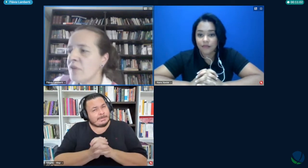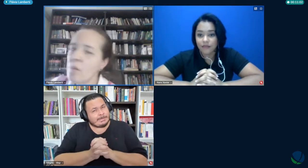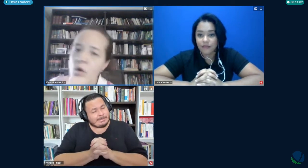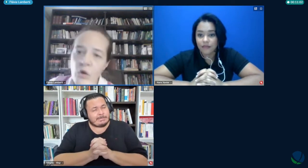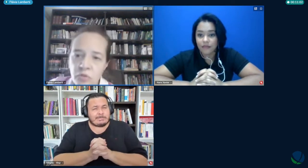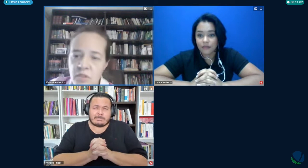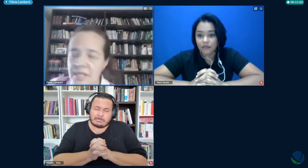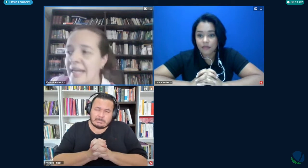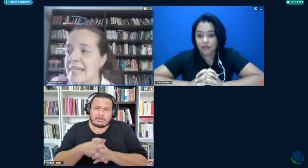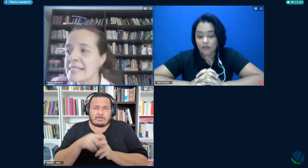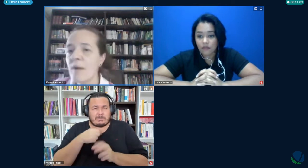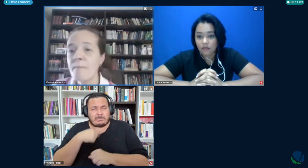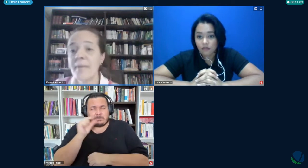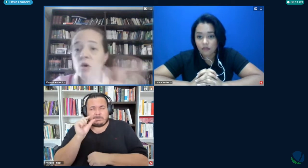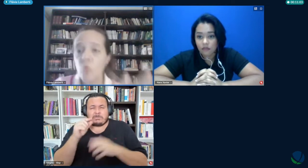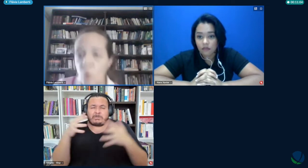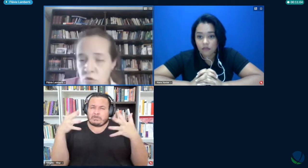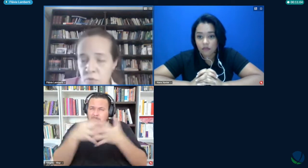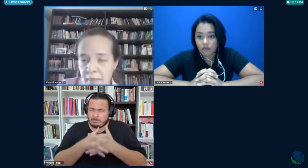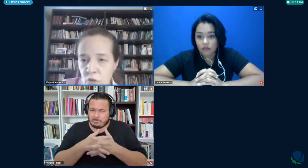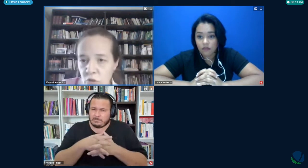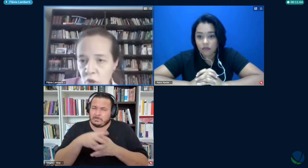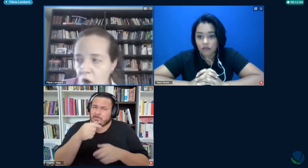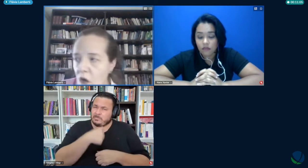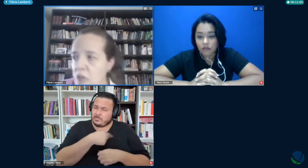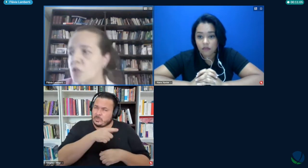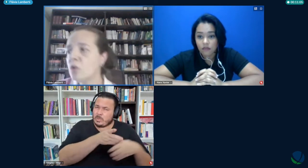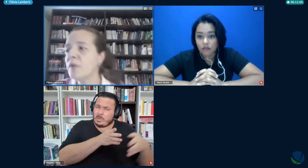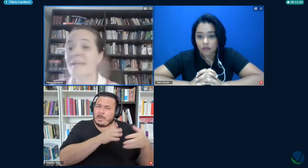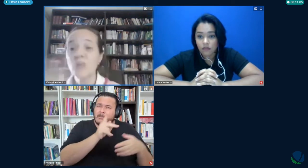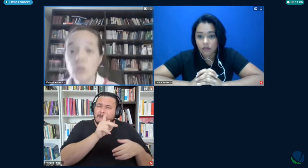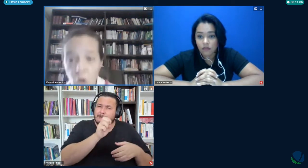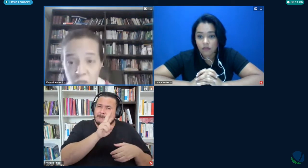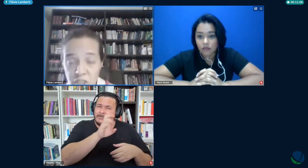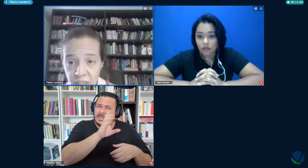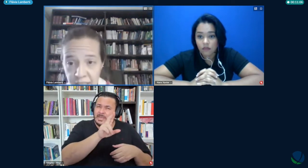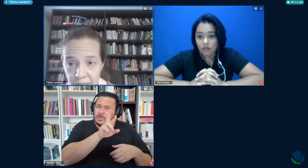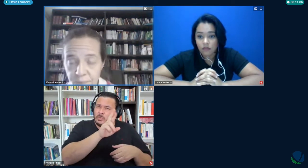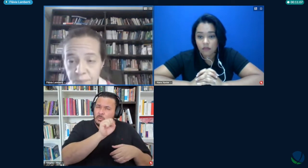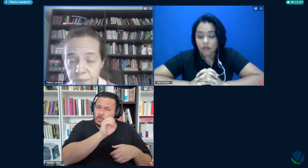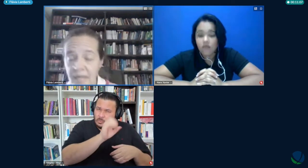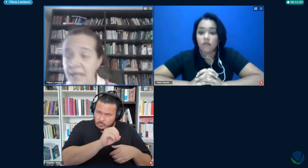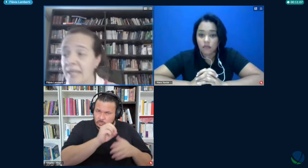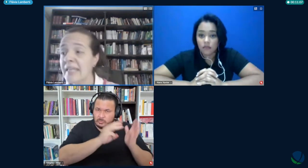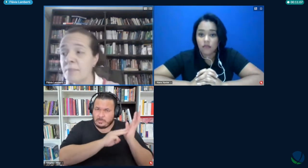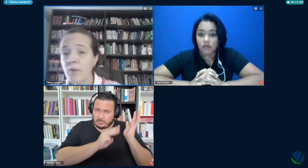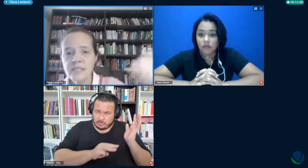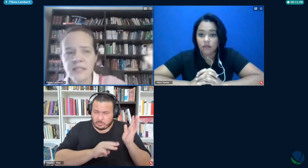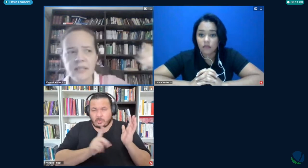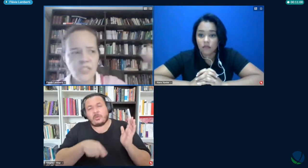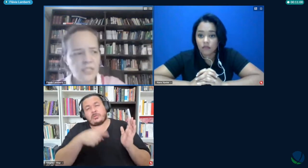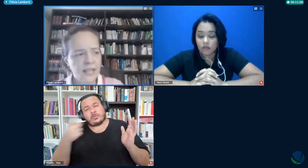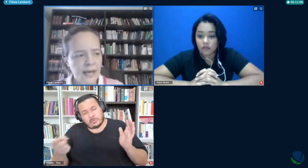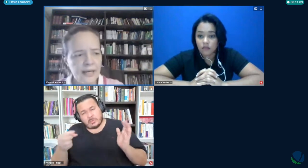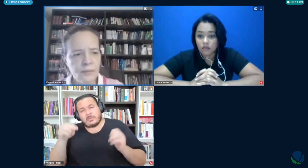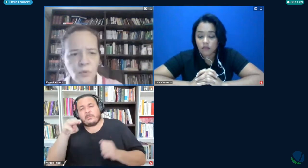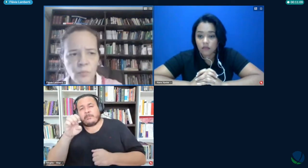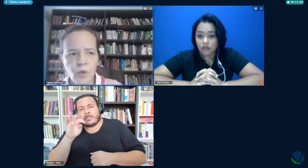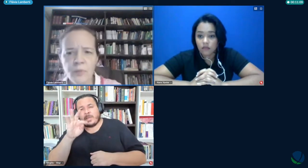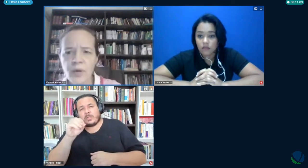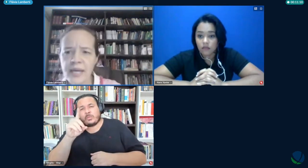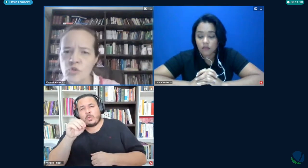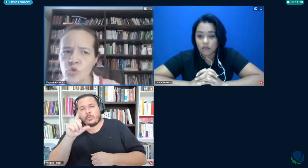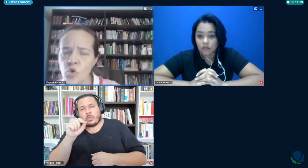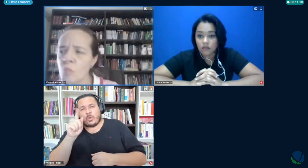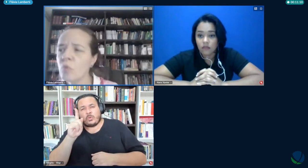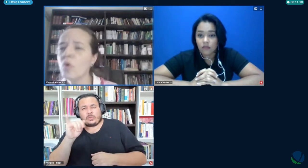Eu fiquei um pouco confusa em relação a percurso metodológico e metodologia. E depois, acho que no